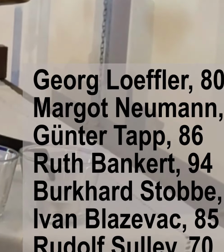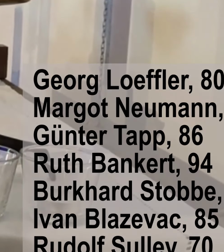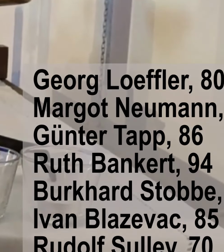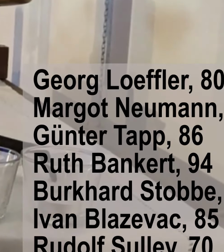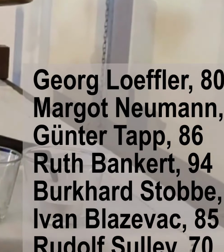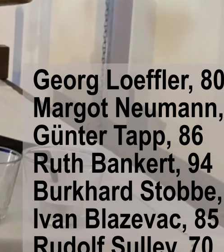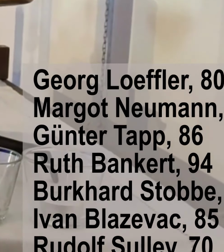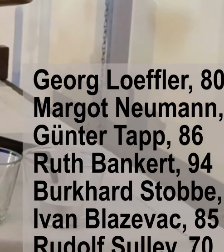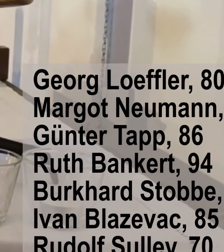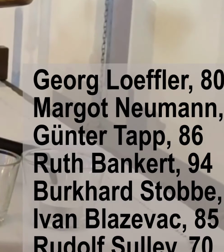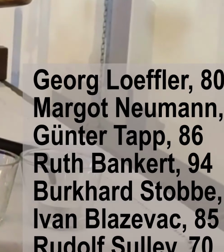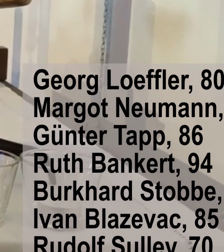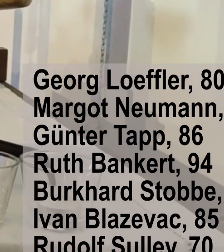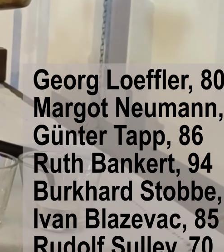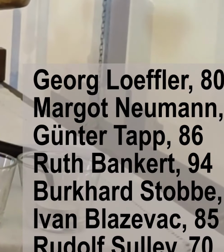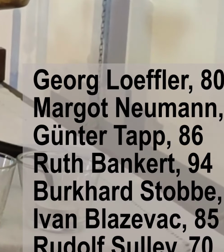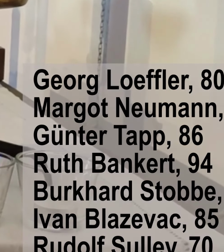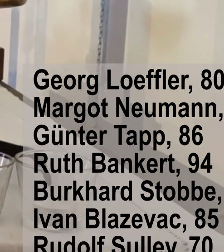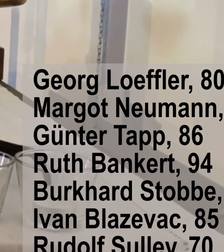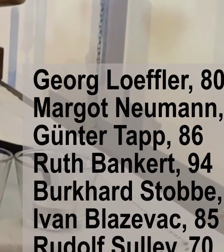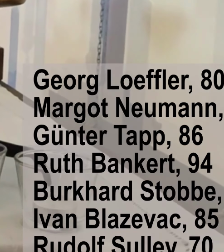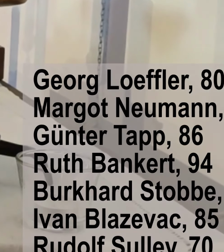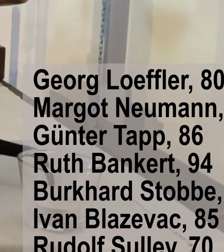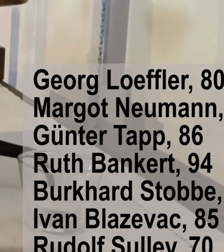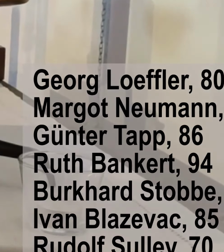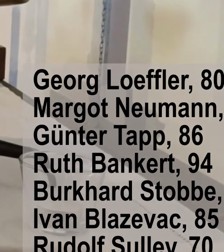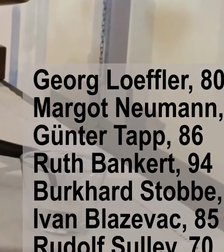Horst Otto, 88 Jahre.